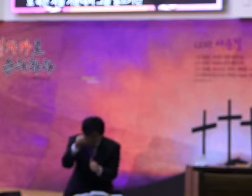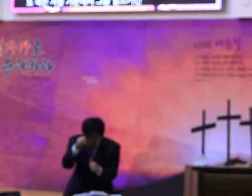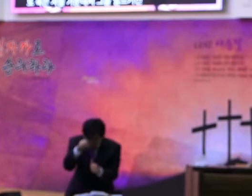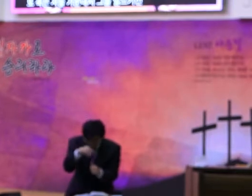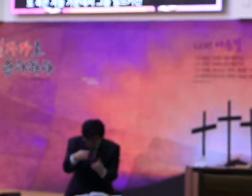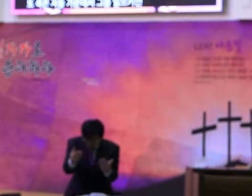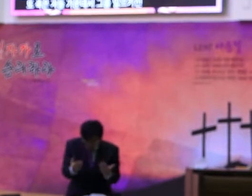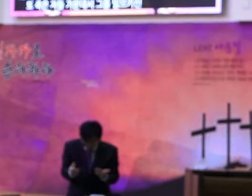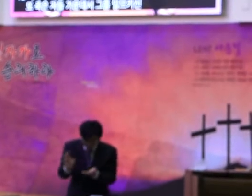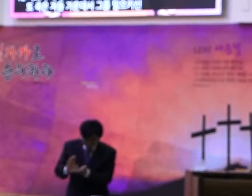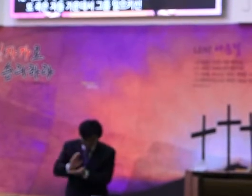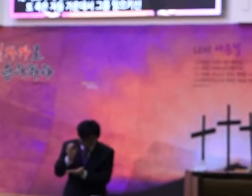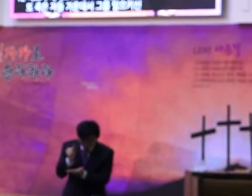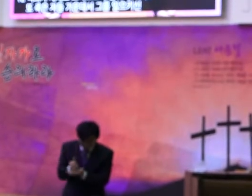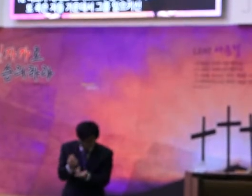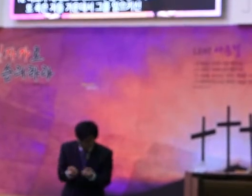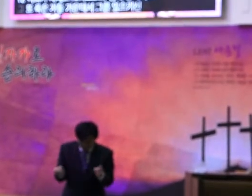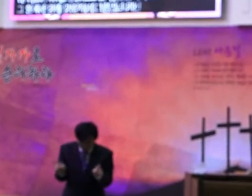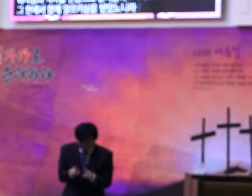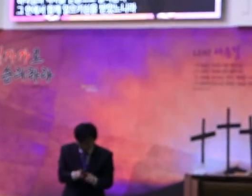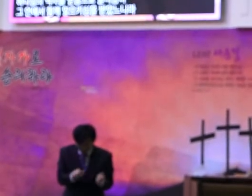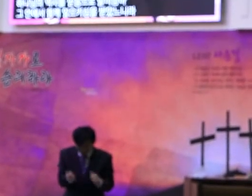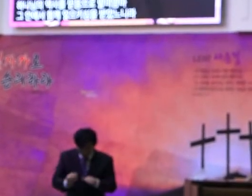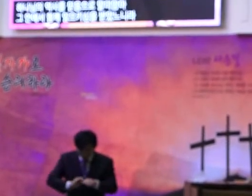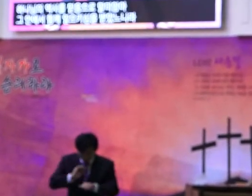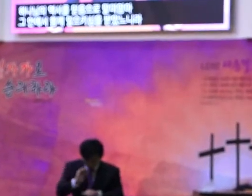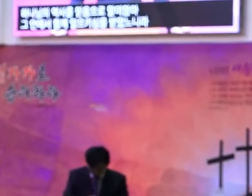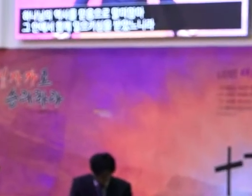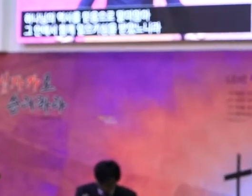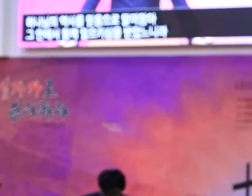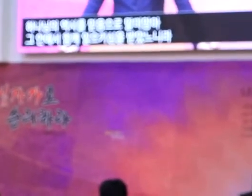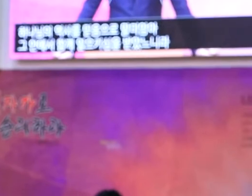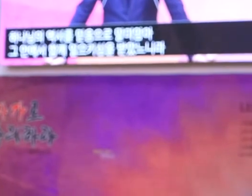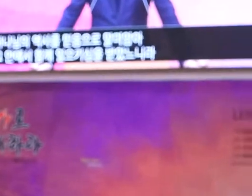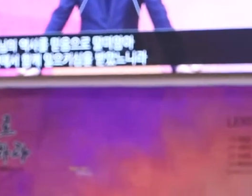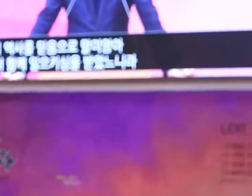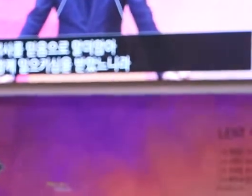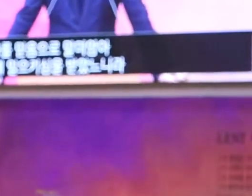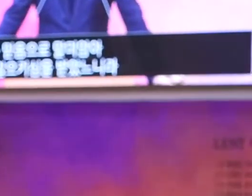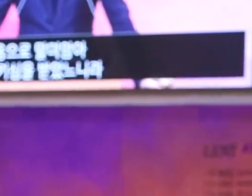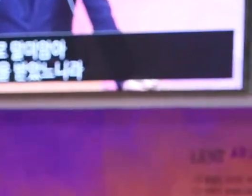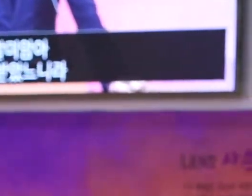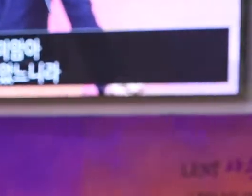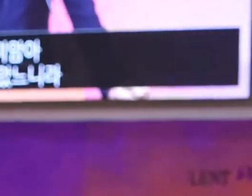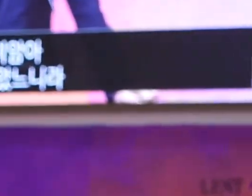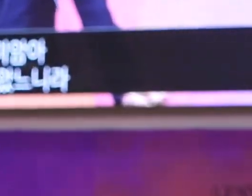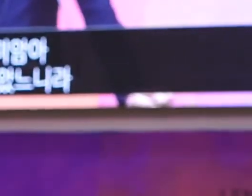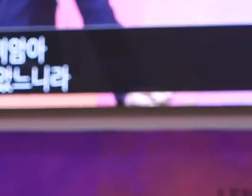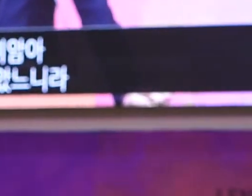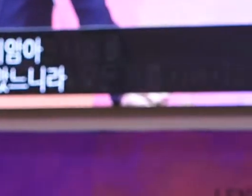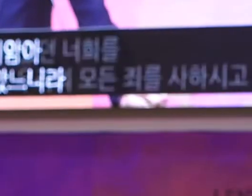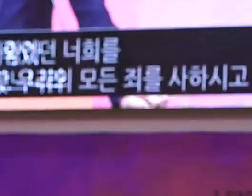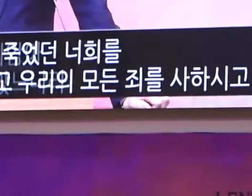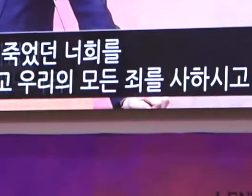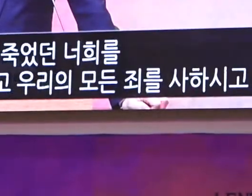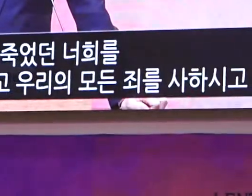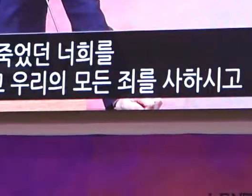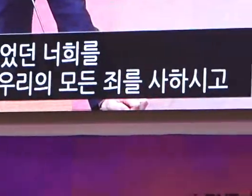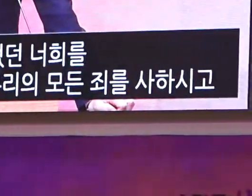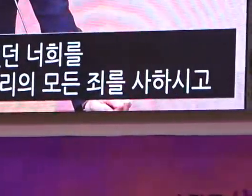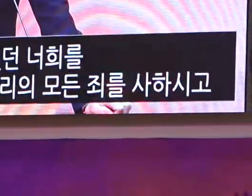또 죽은 자들 가운데서 그를 일으키신 하나님의 역사를 믿음으로 말미암아 그 안에서 함께 일으키심을 받았느니라.